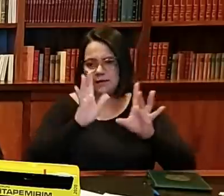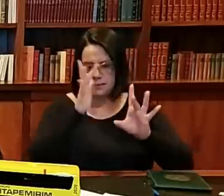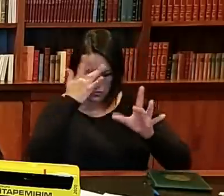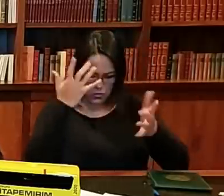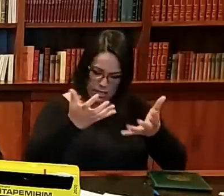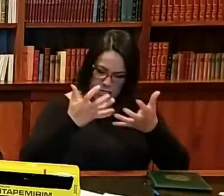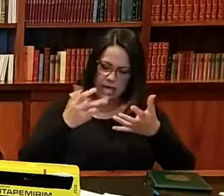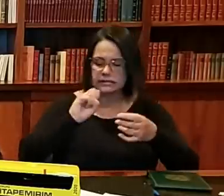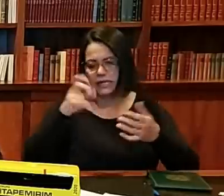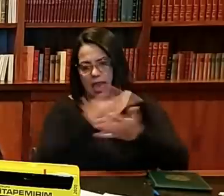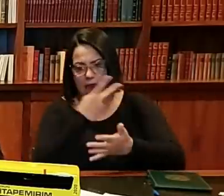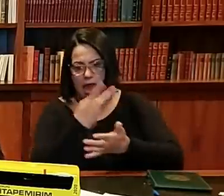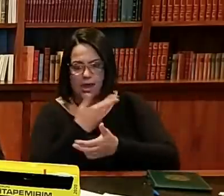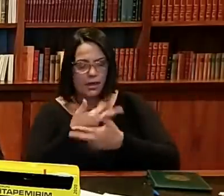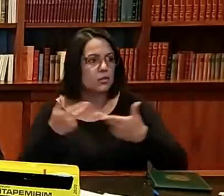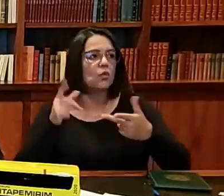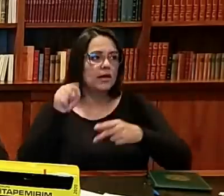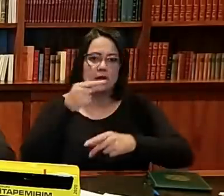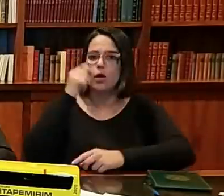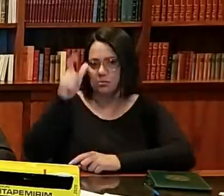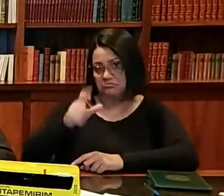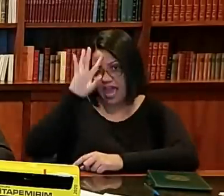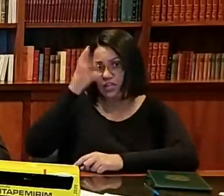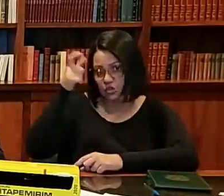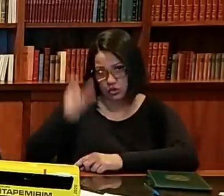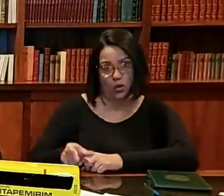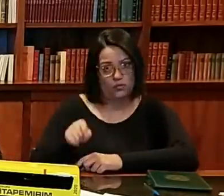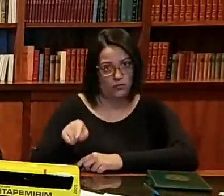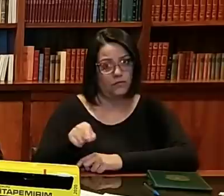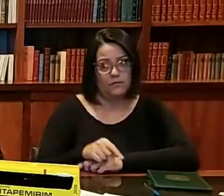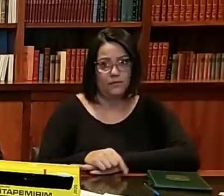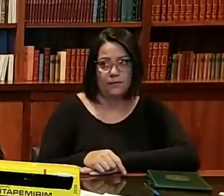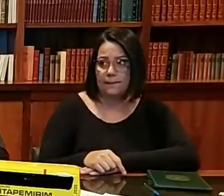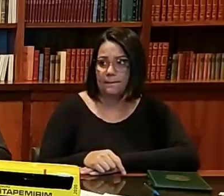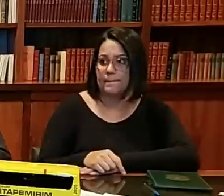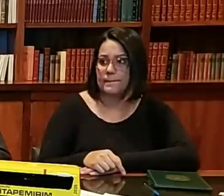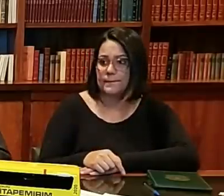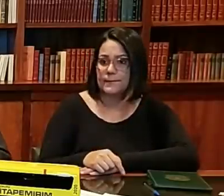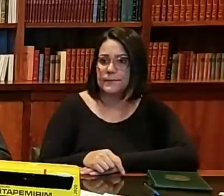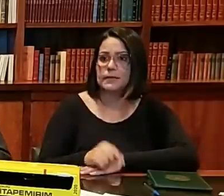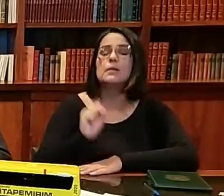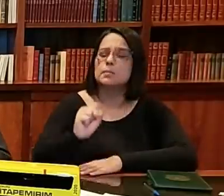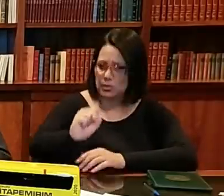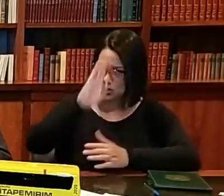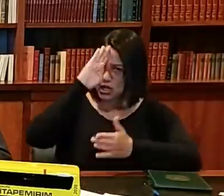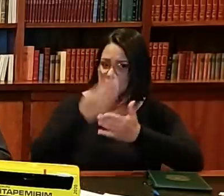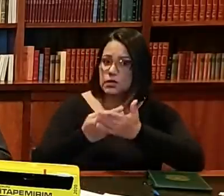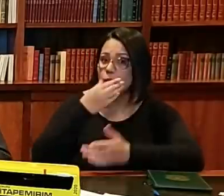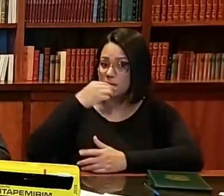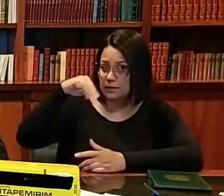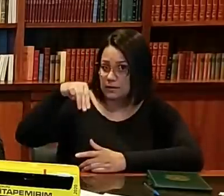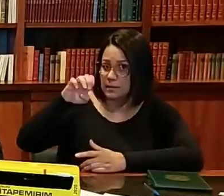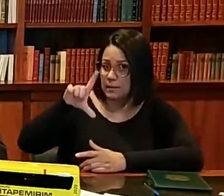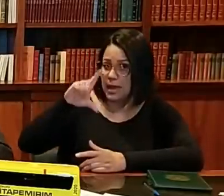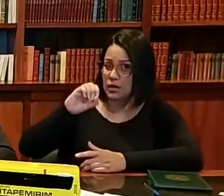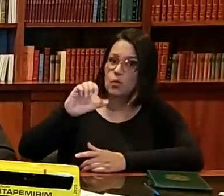O que tiver errado lá, ele vai resolver esse assunto, tá? E pode ter certeza, pode acreditar no coronel Melo Araújo da PM de São